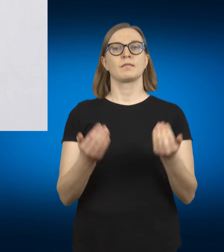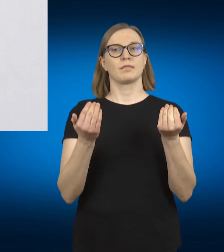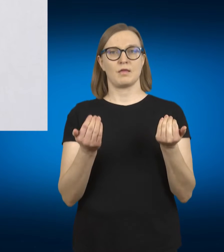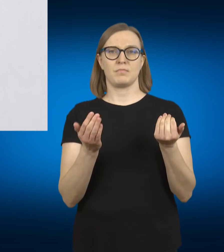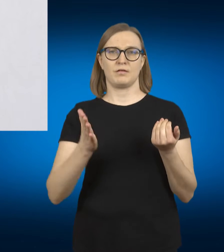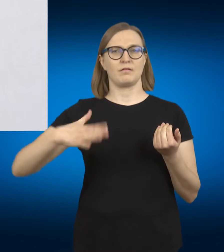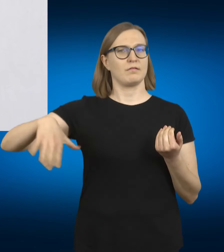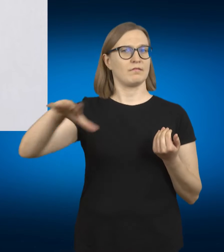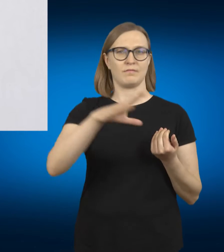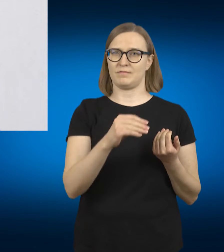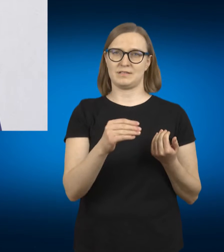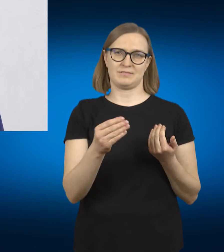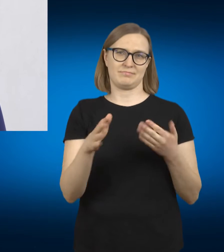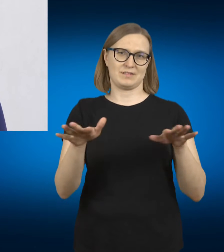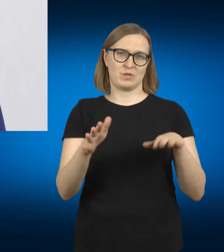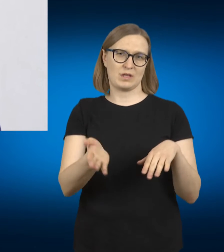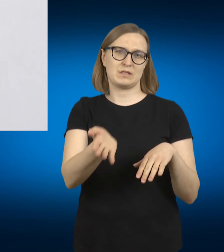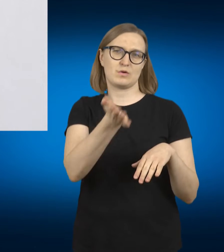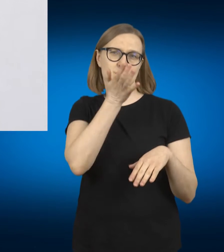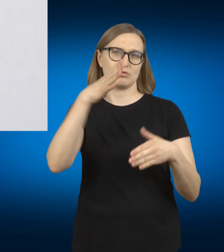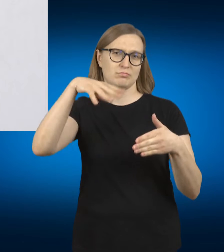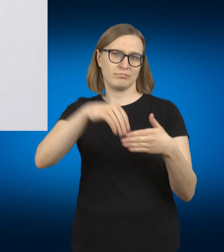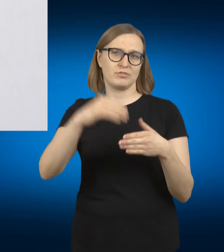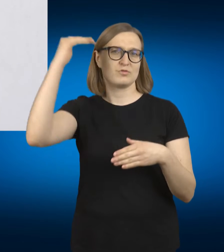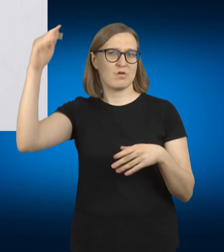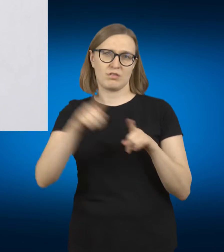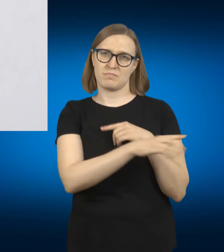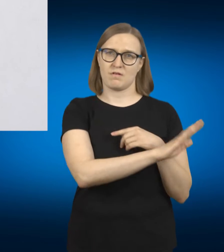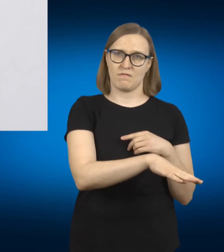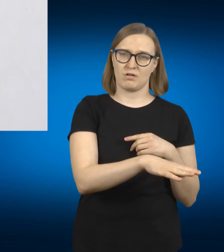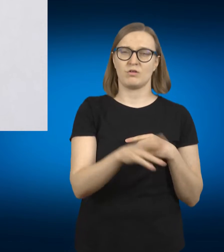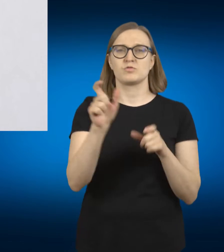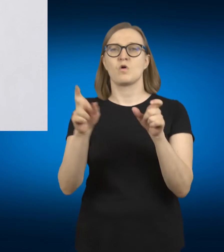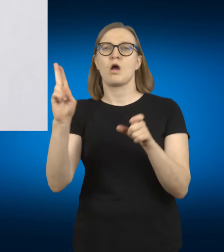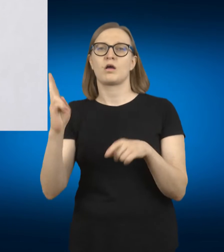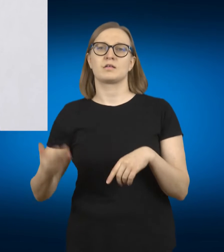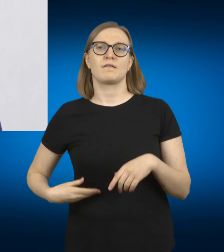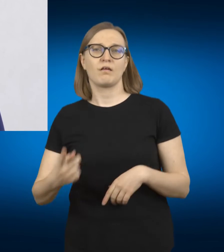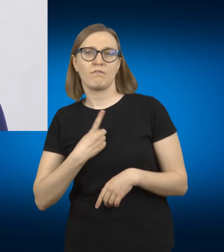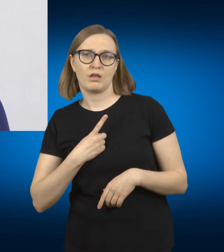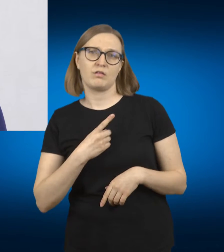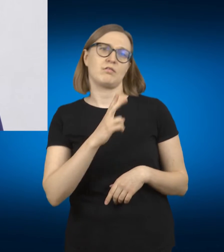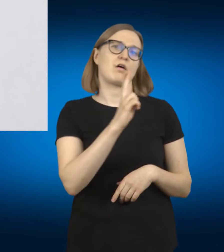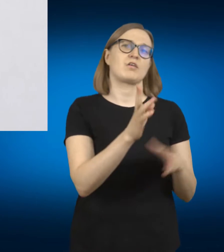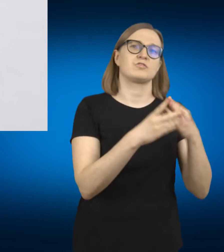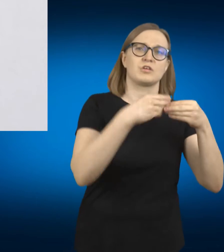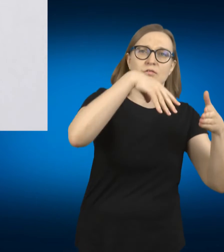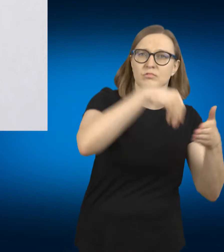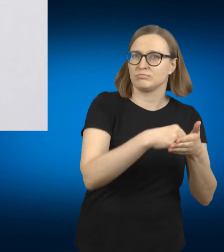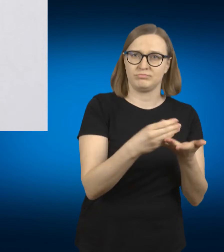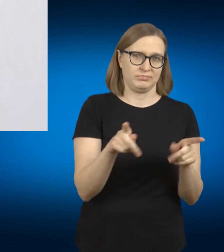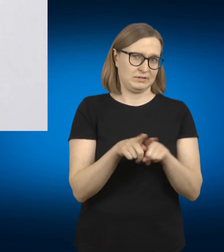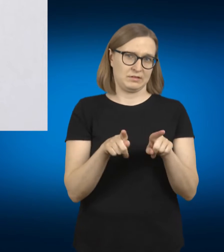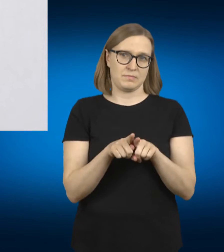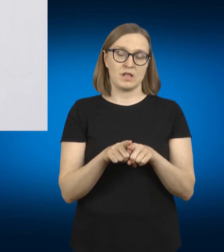Šiuo metu visi mes esame krizėje, tiek maži, tiek dideli, tiek žmonės, kurie gyvena vieni, tiek kurie gyvena šeimose.